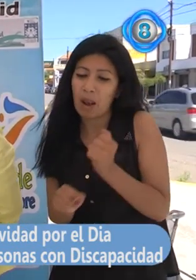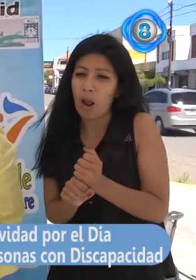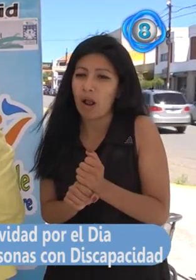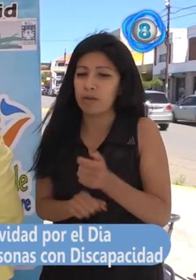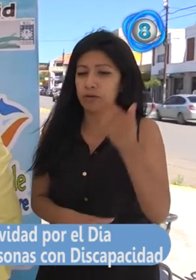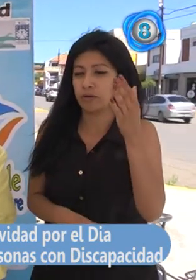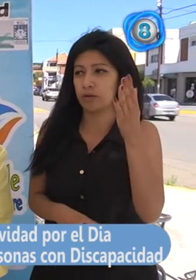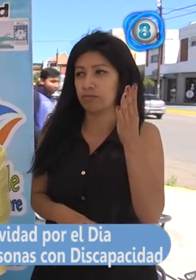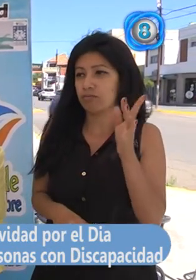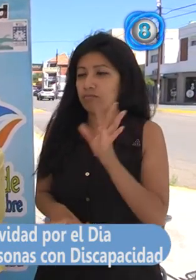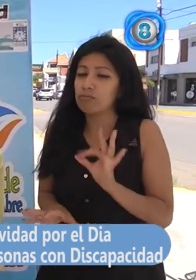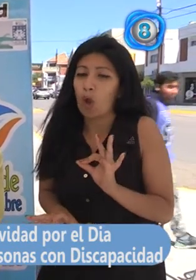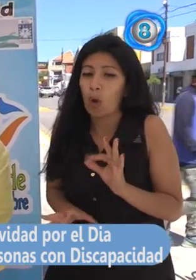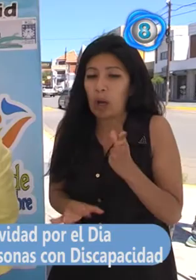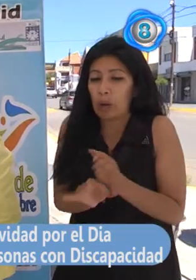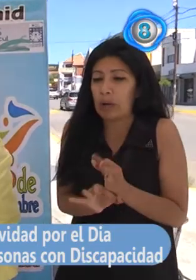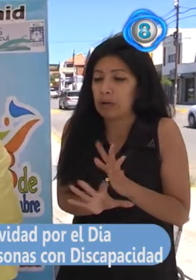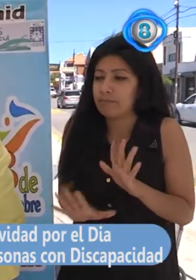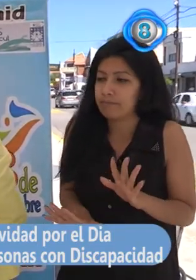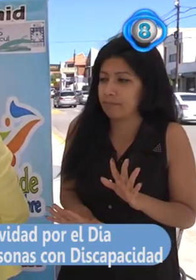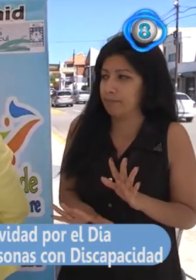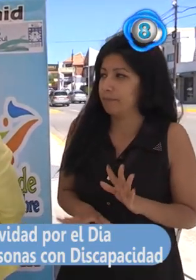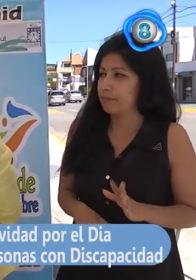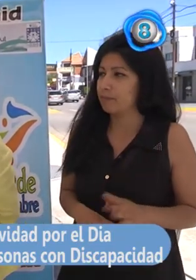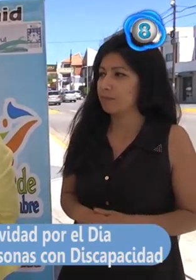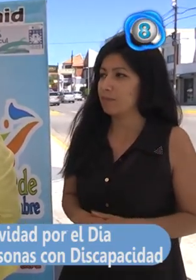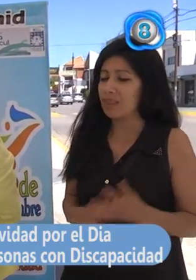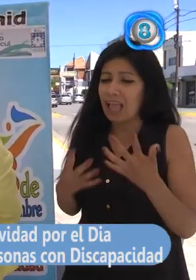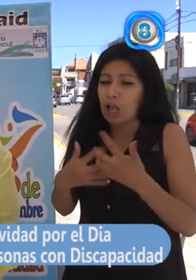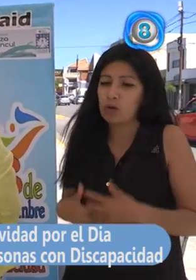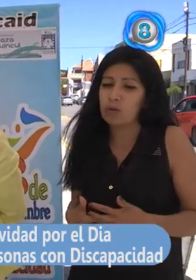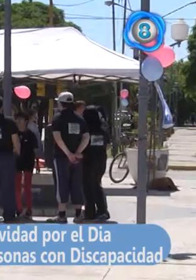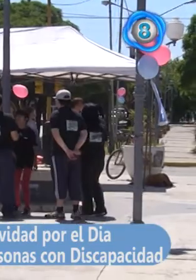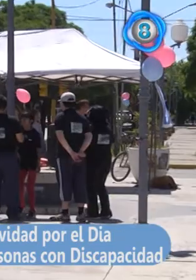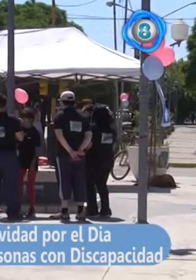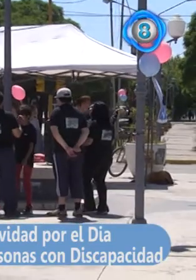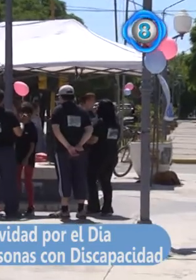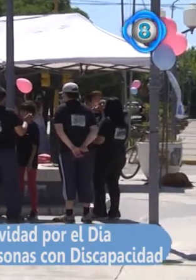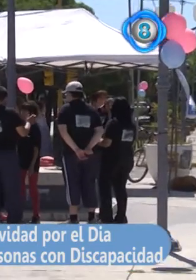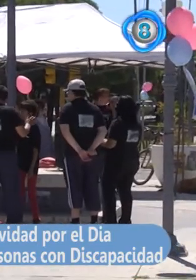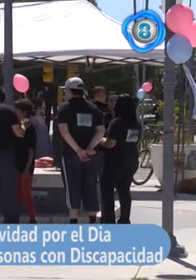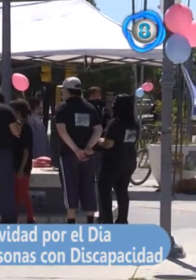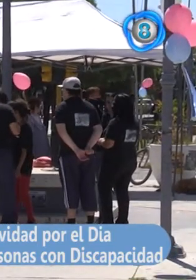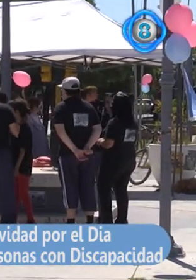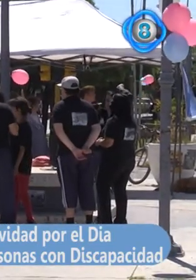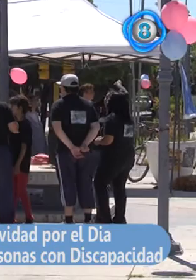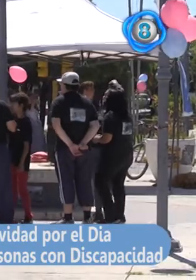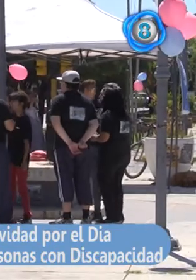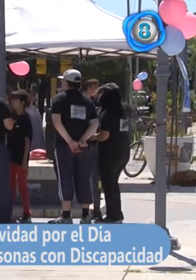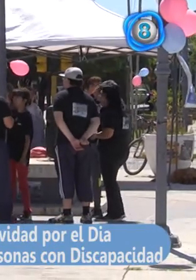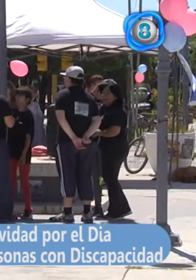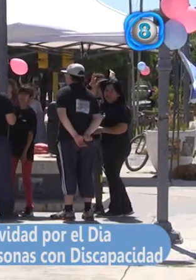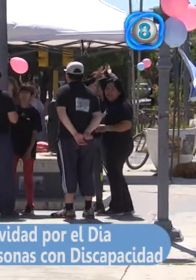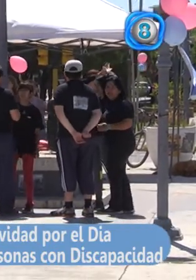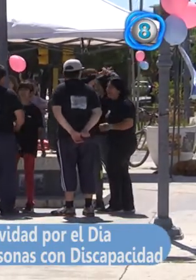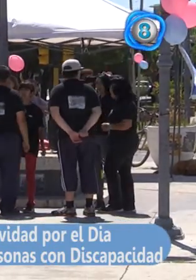laboral, y todo lo que tenga que ver con la inclusión social. Es una gran actividad que se está desarrollando en estos momentos, también en conjunto con